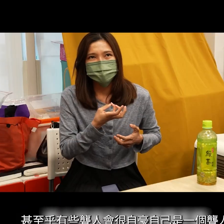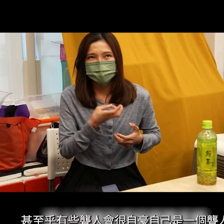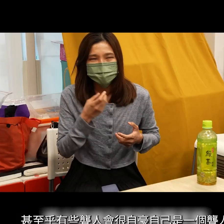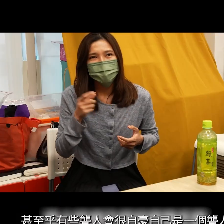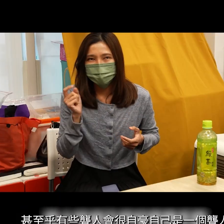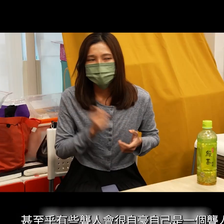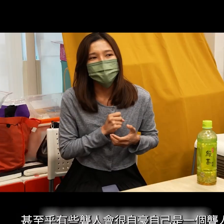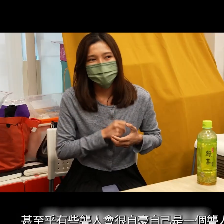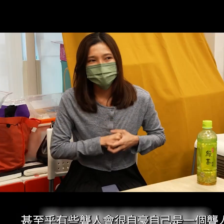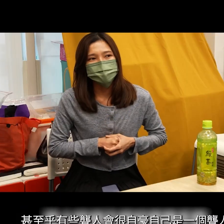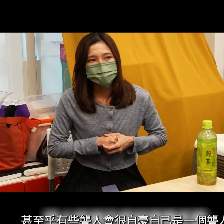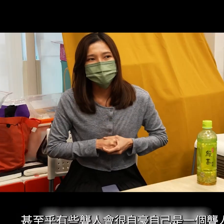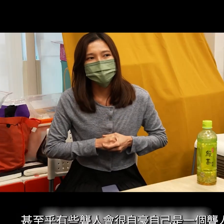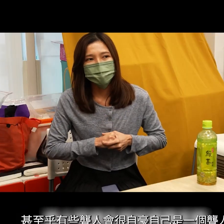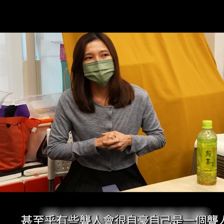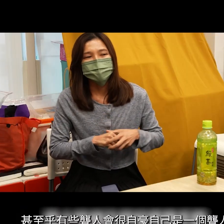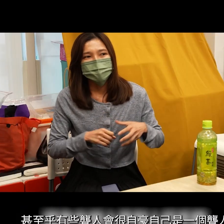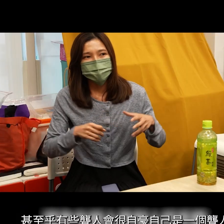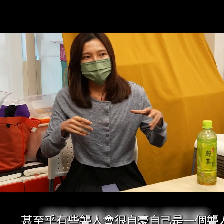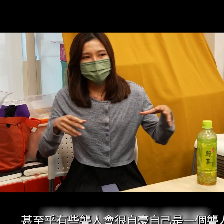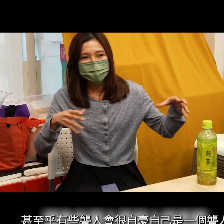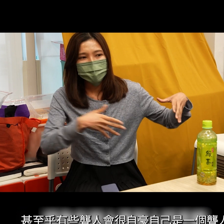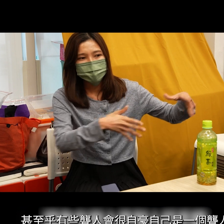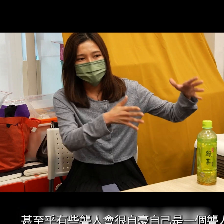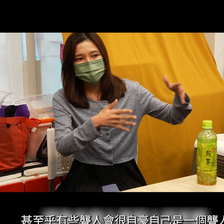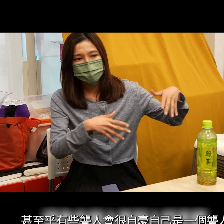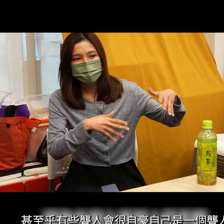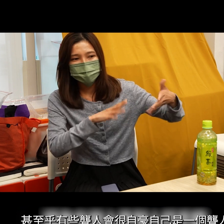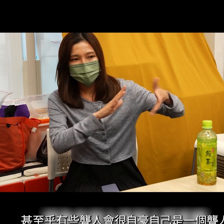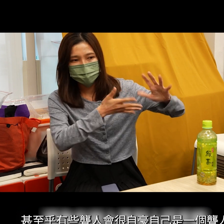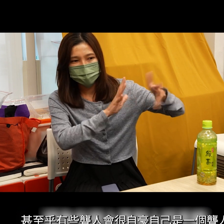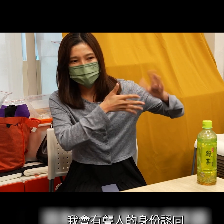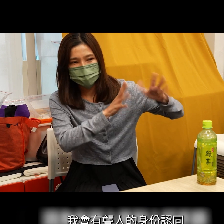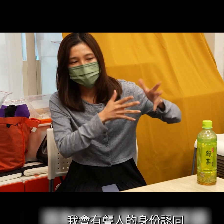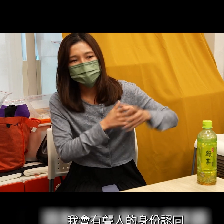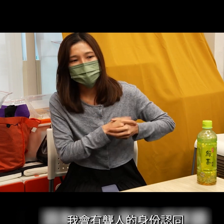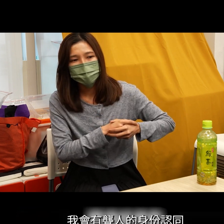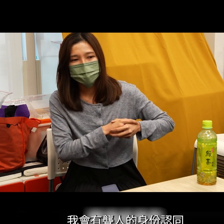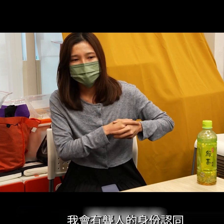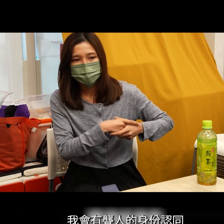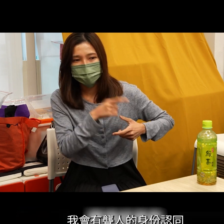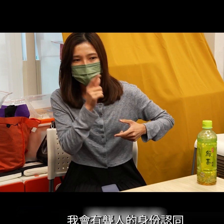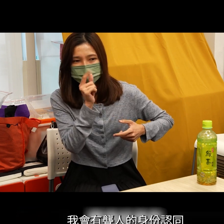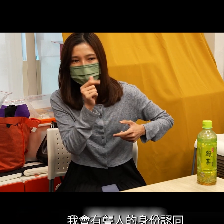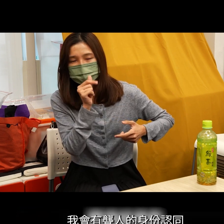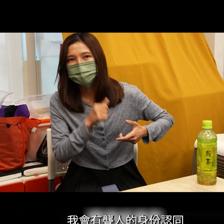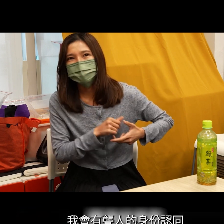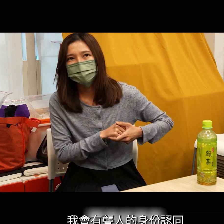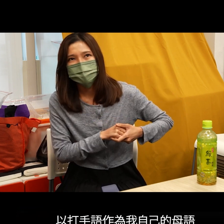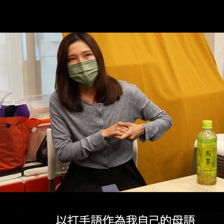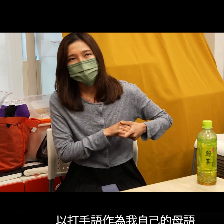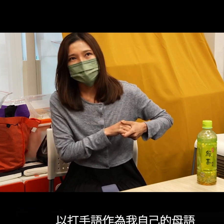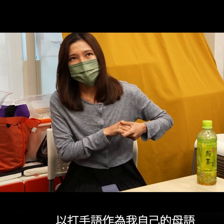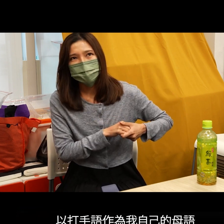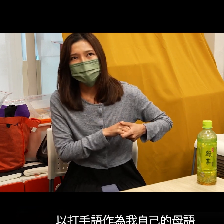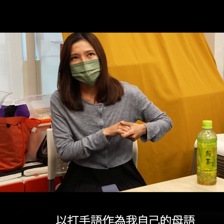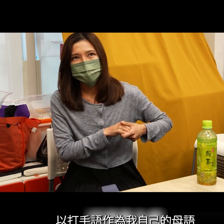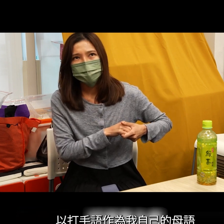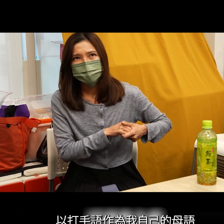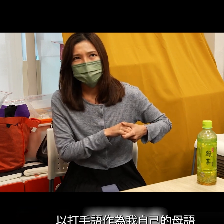啲聾人會係好 proud of 自己，我係一個聾人，我有聾人嘅身份認同，以打手語作為我